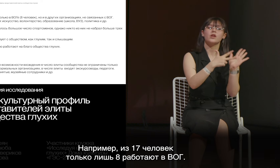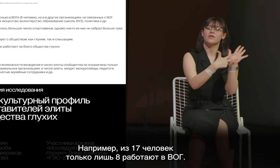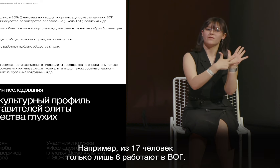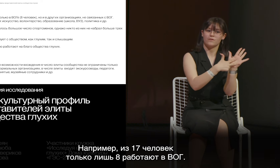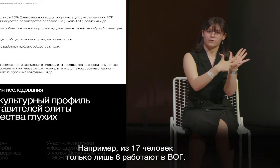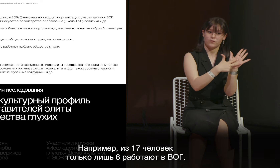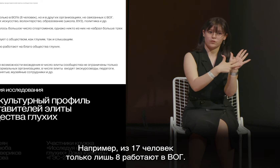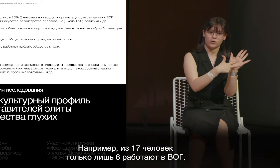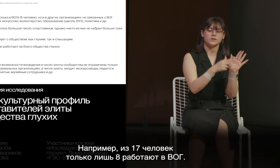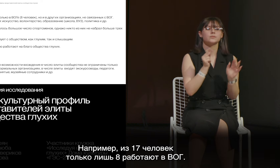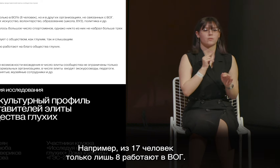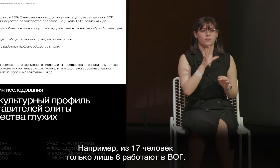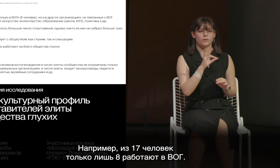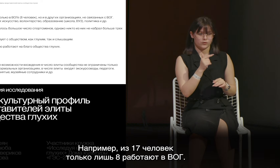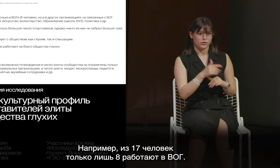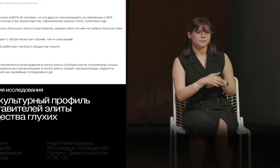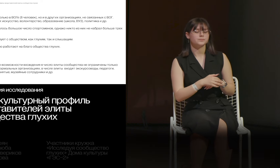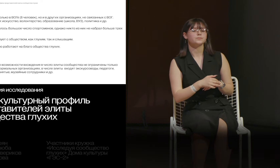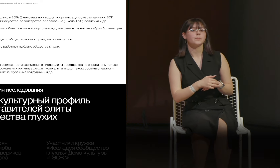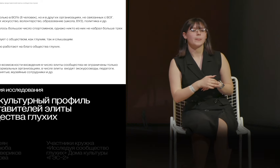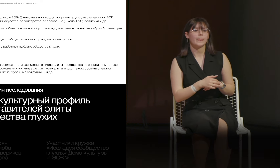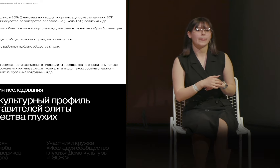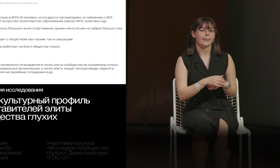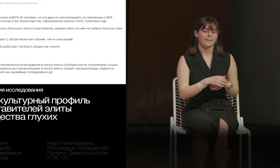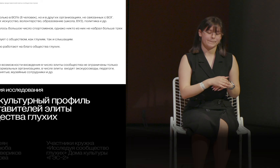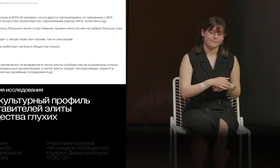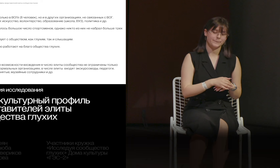17 человек, только лишь 8 работают в аппарате Центрального управления ВОК.